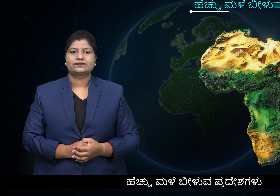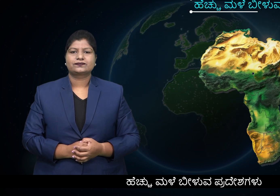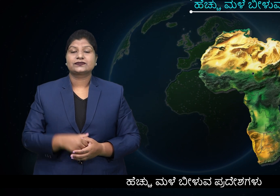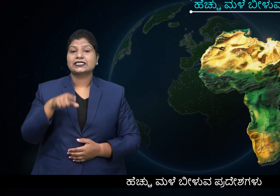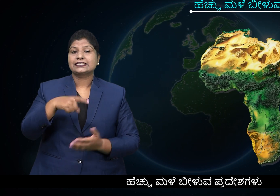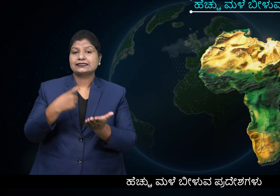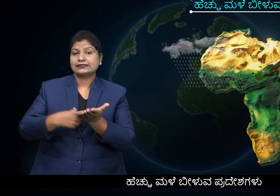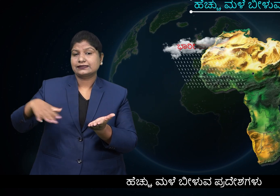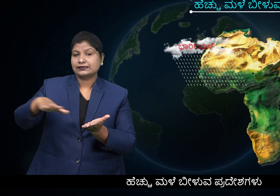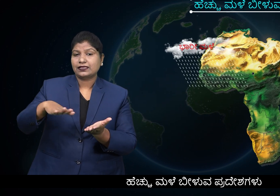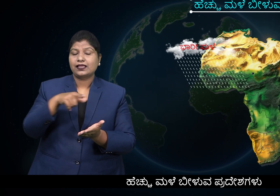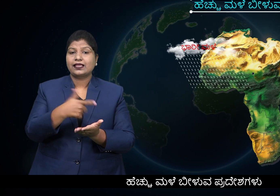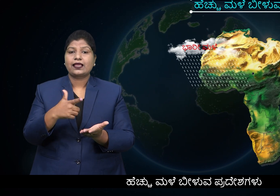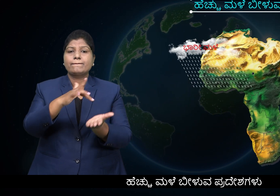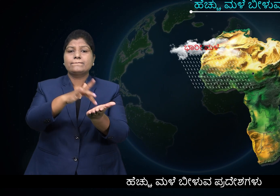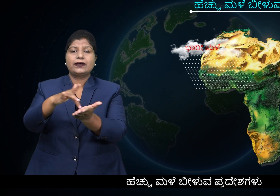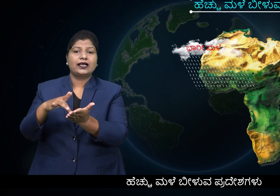ಹೆಚ್ಚು ಮಳೆ ಬೀಳುವ ಪ್ರದೇಶಗಳು